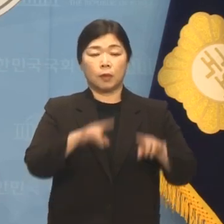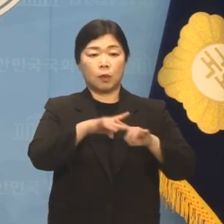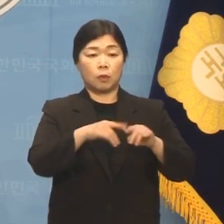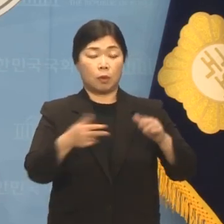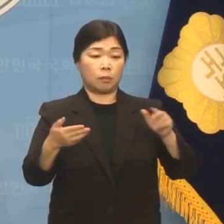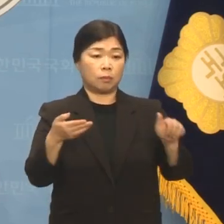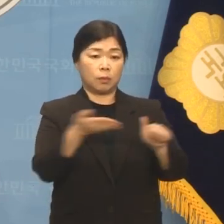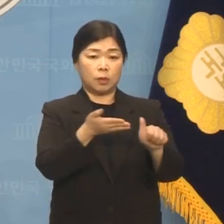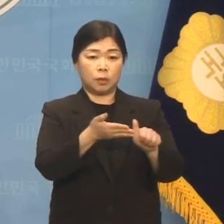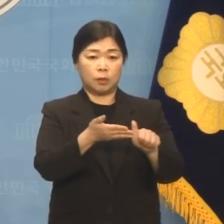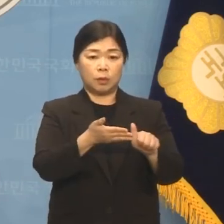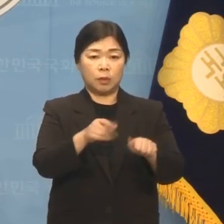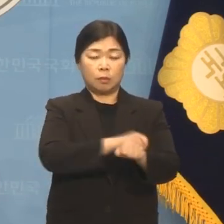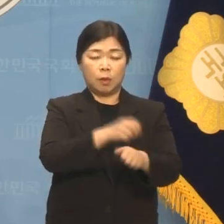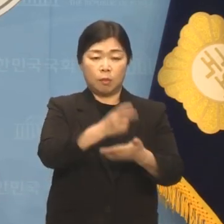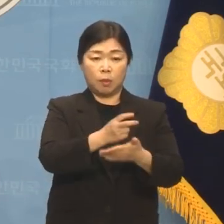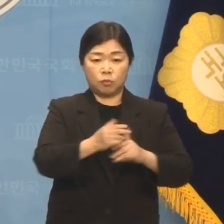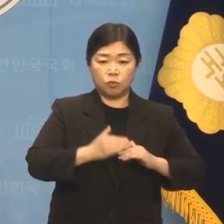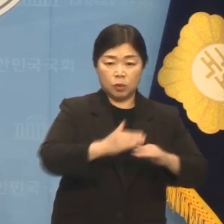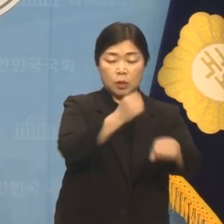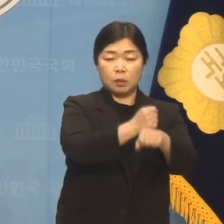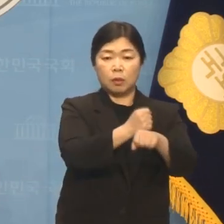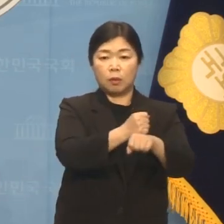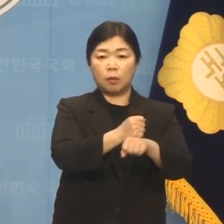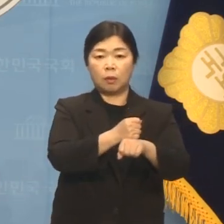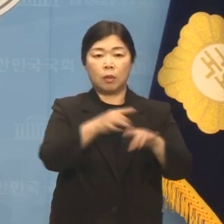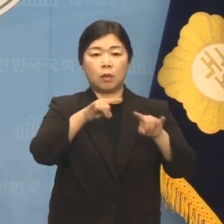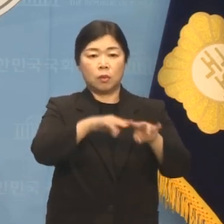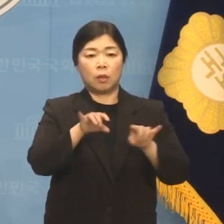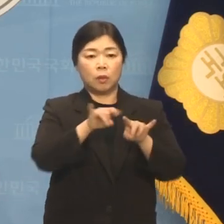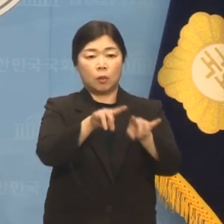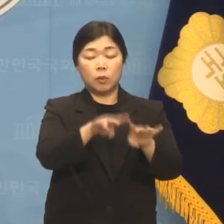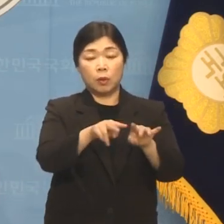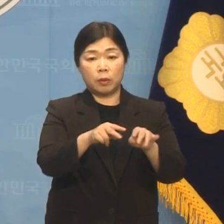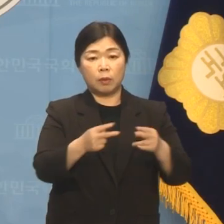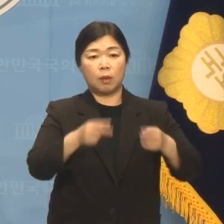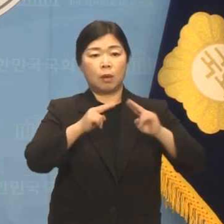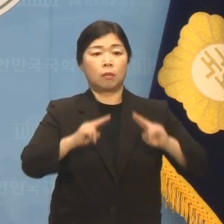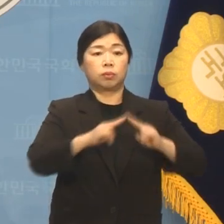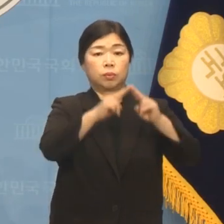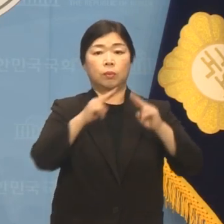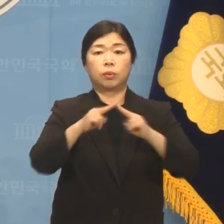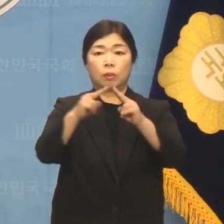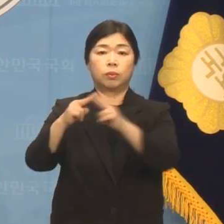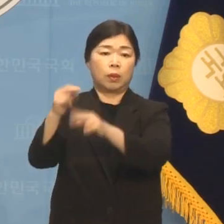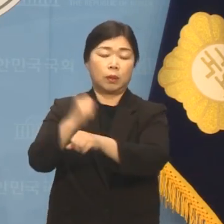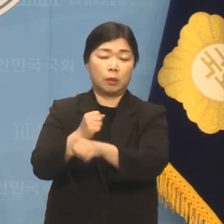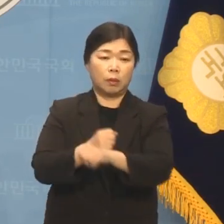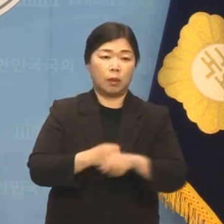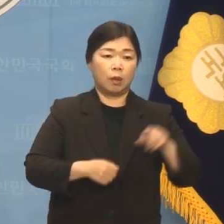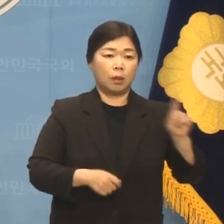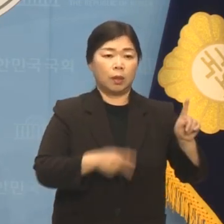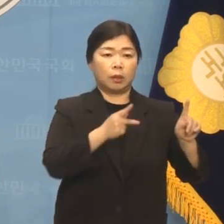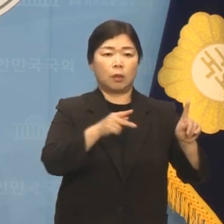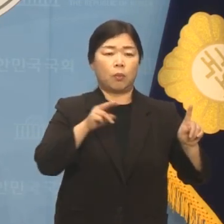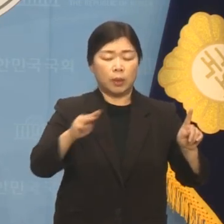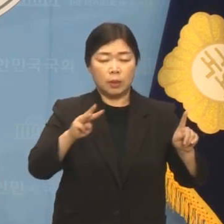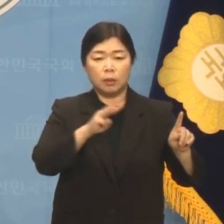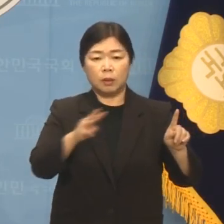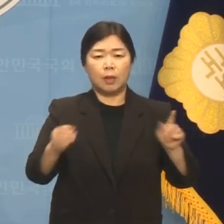확충 특별법을 추진해 안정적인 송전망을 확충해서 1kW의 전기도 버리지 않을